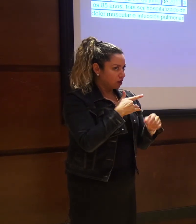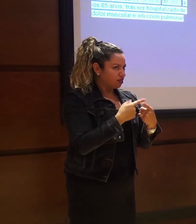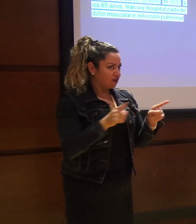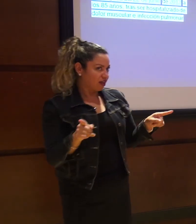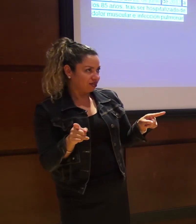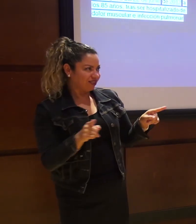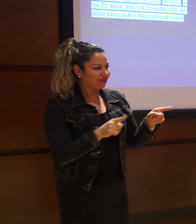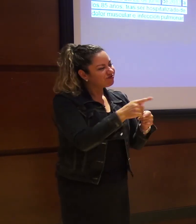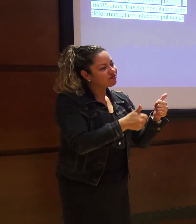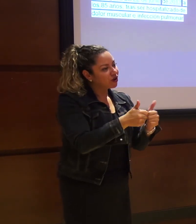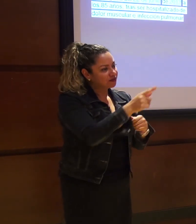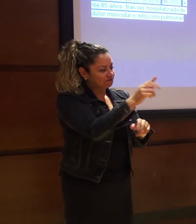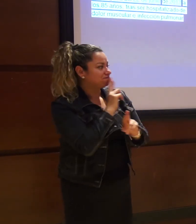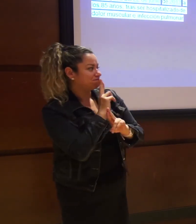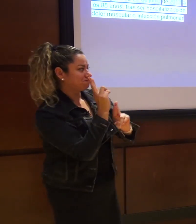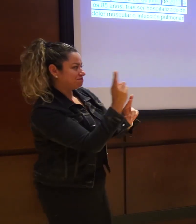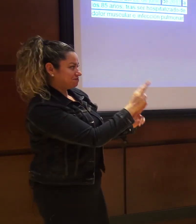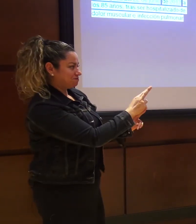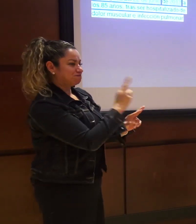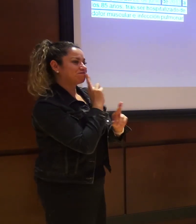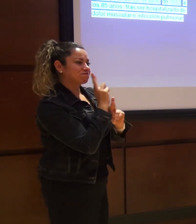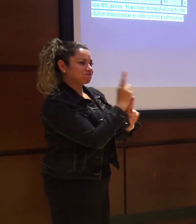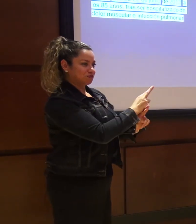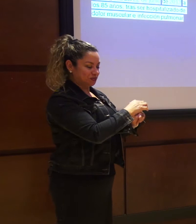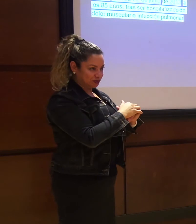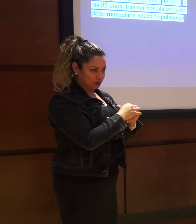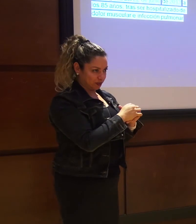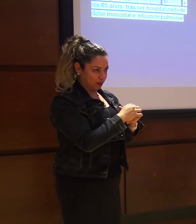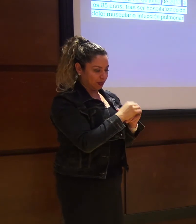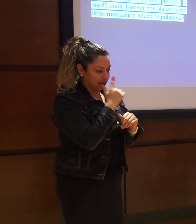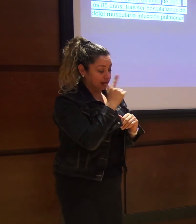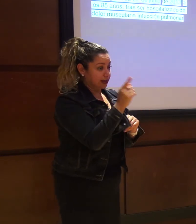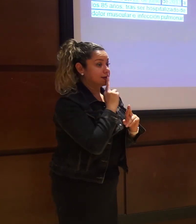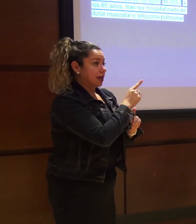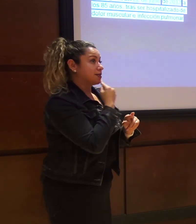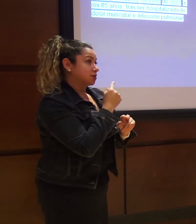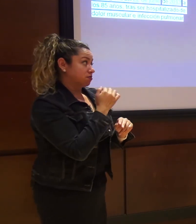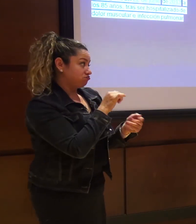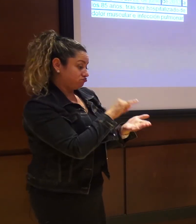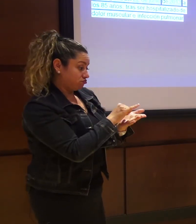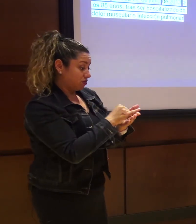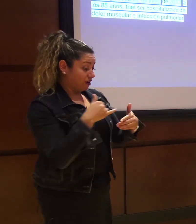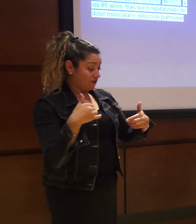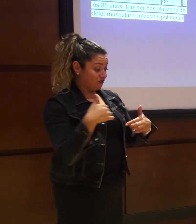Bueno, principalmente en la música del vallenato antiguo, como la de Leandro